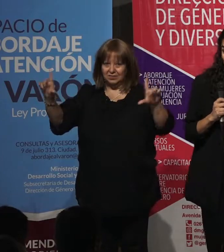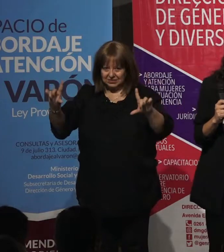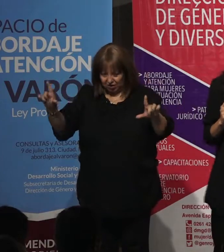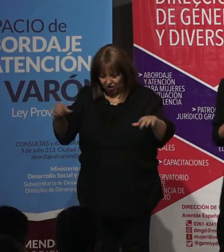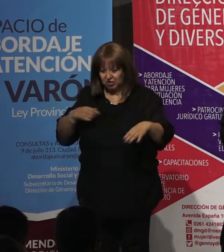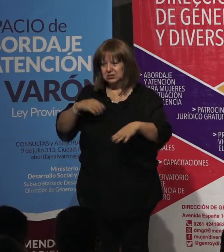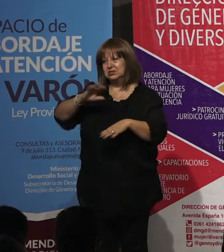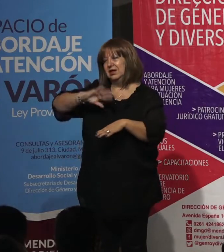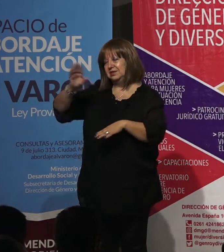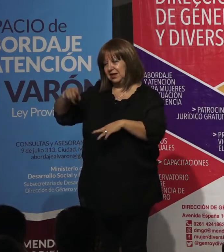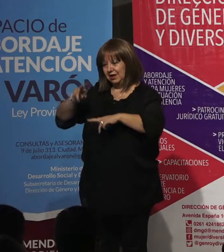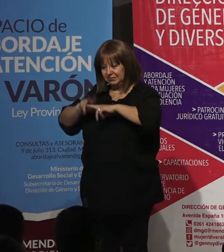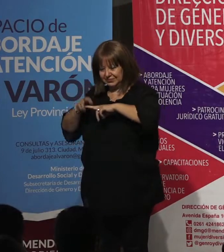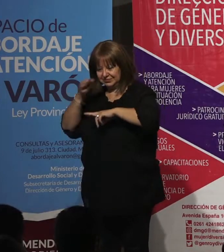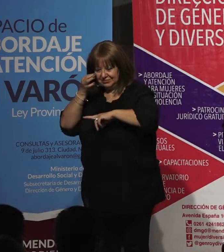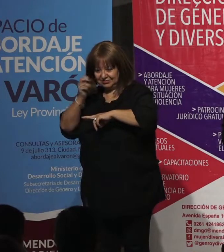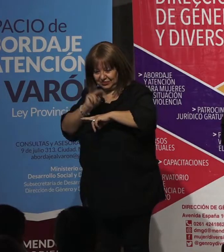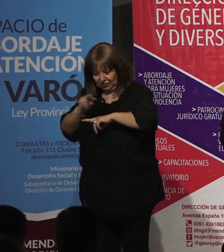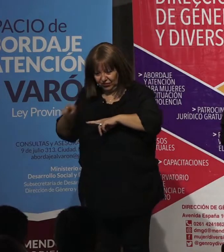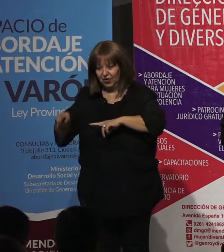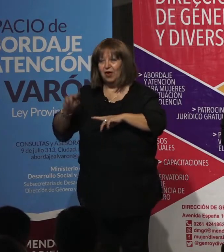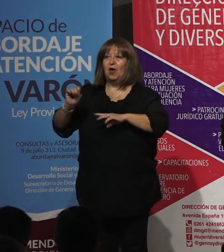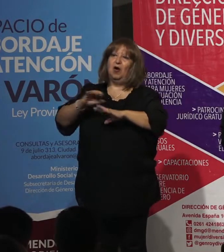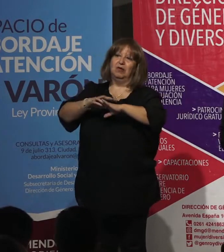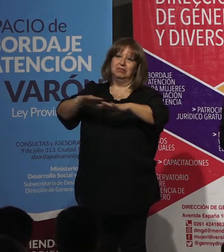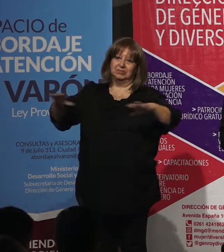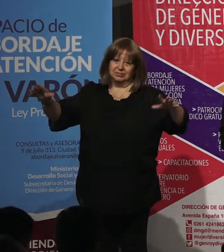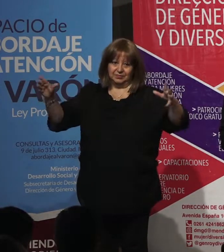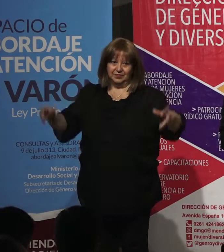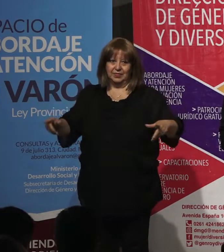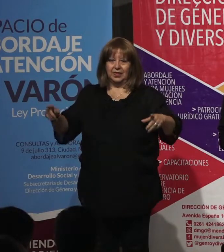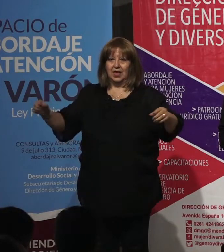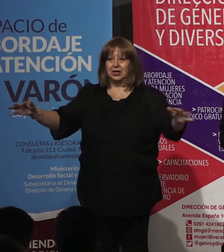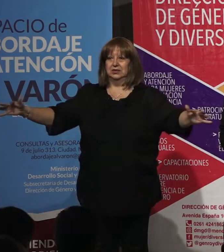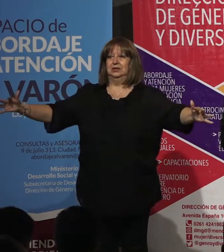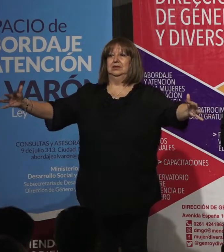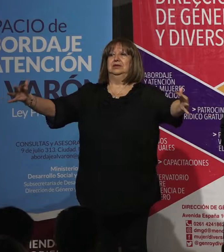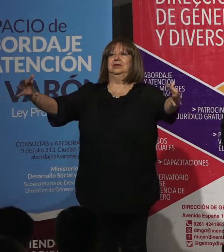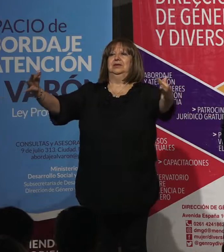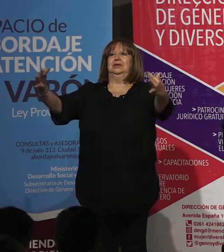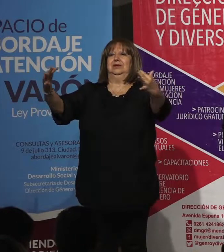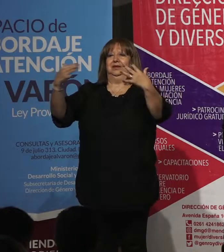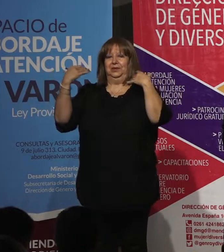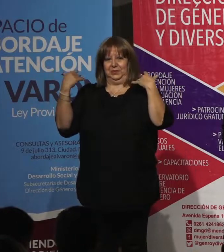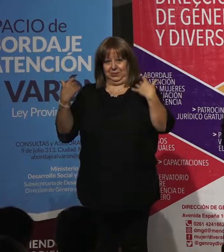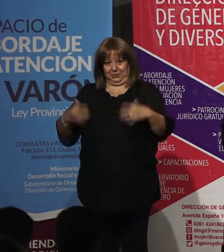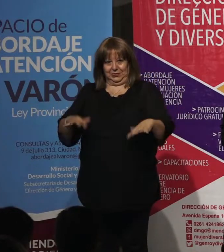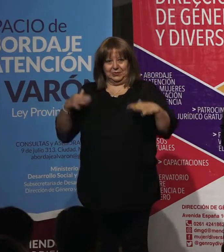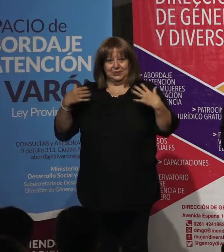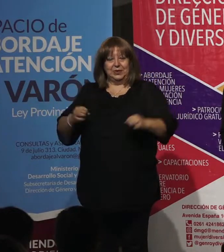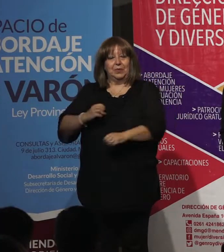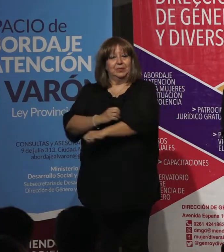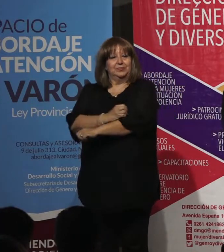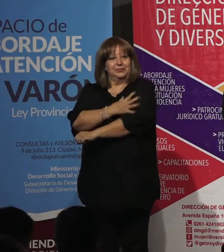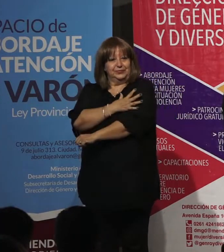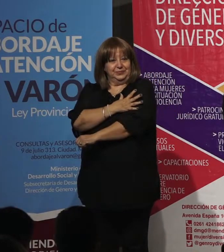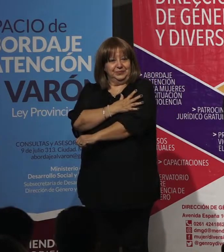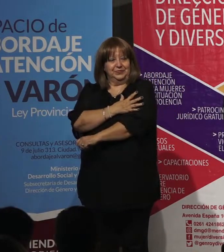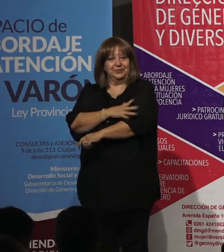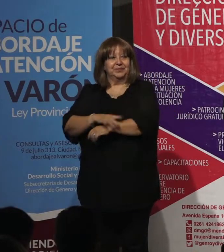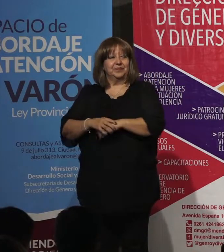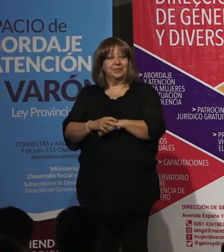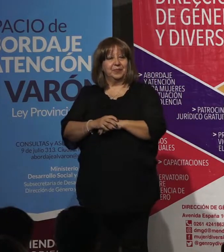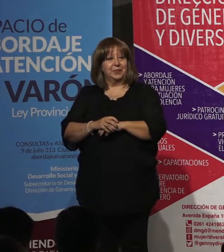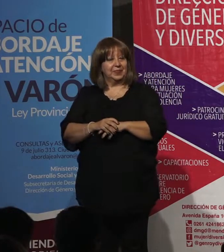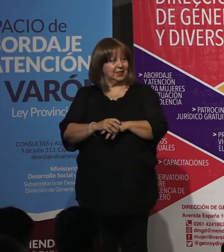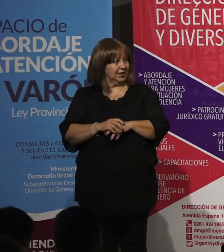cerros, inclusive, o hemos estado ahí. Esa emoción de tener tanta gente junta, esa multitud. ¿Podemos